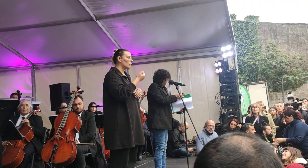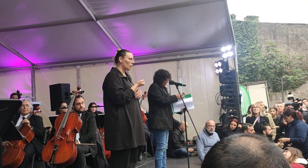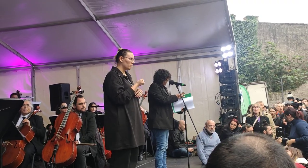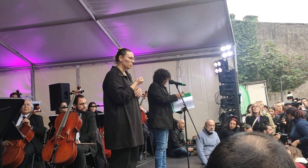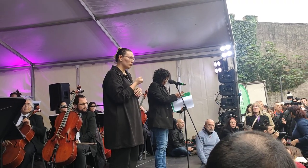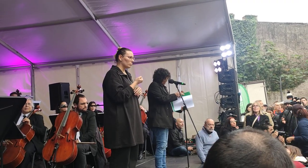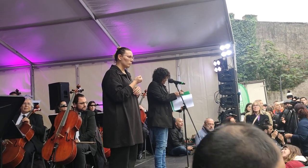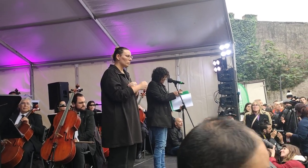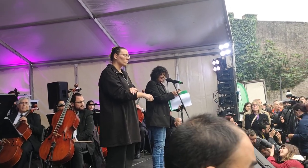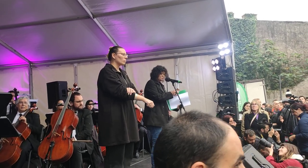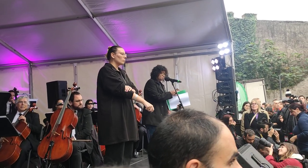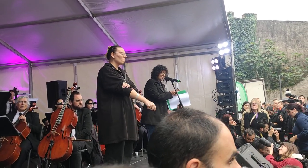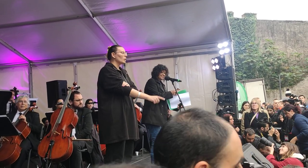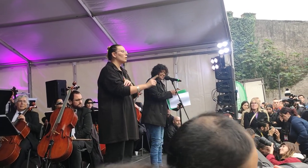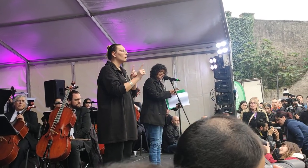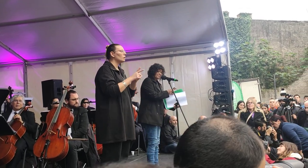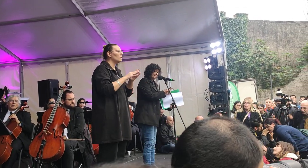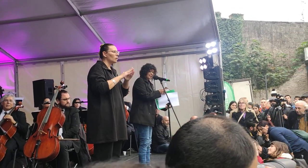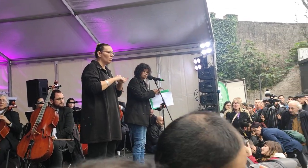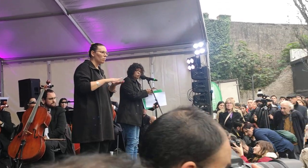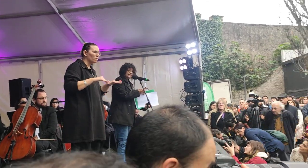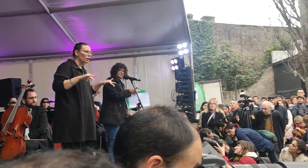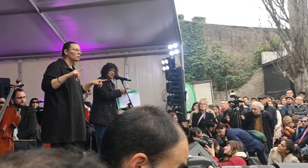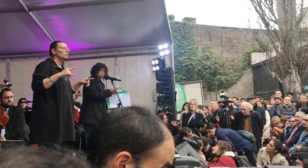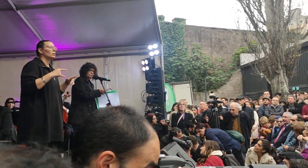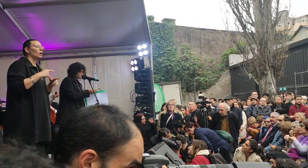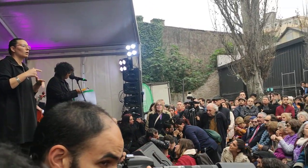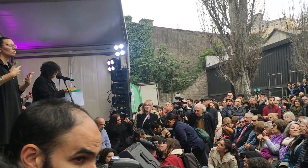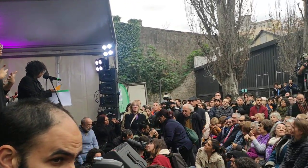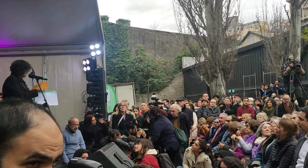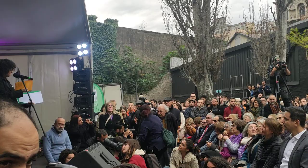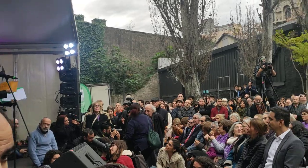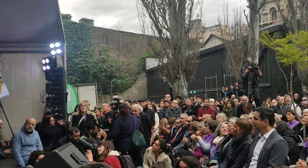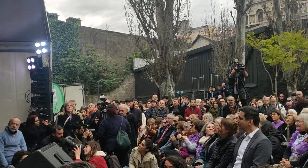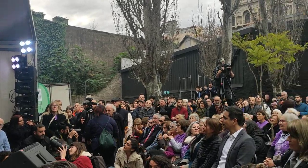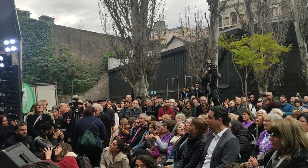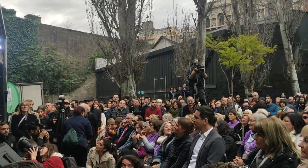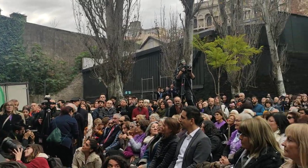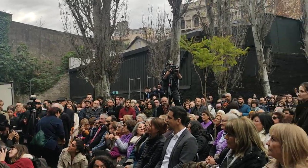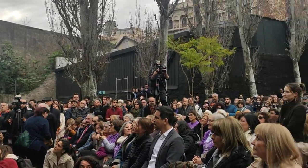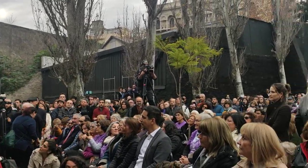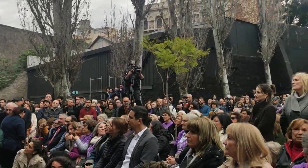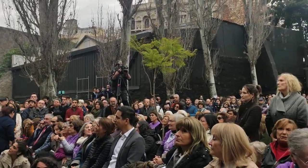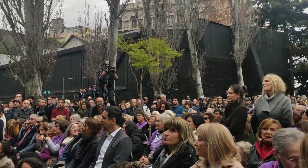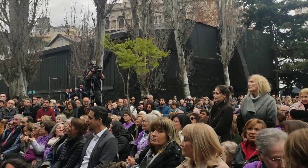y de las infancias atravesadas por la dictadura.